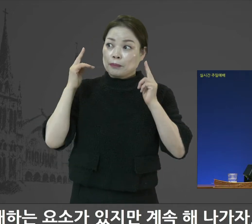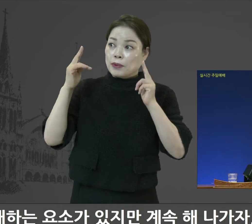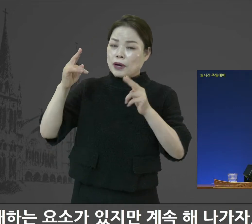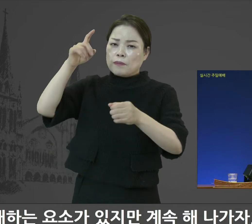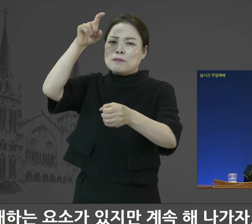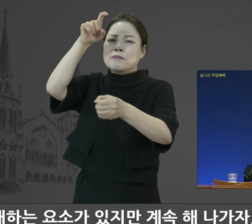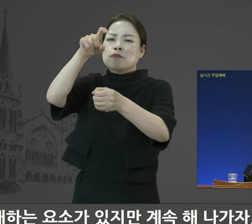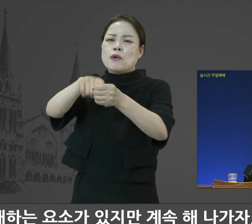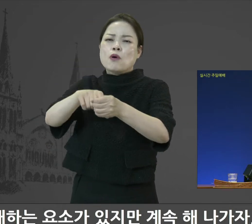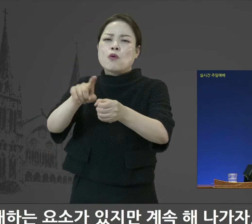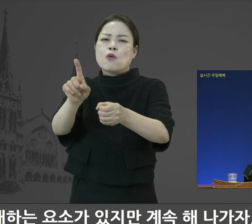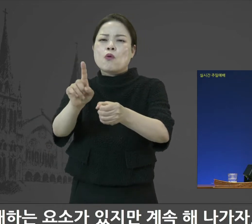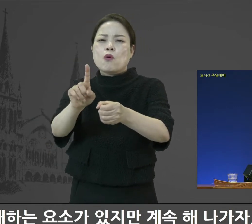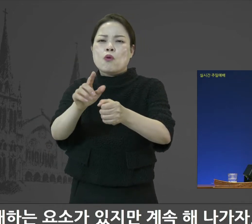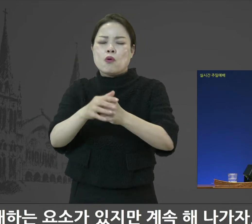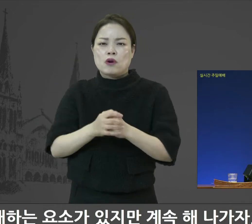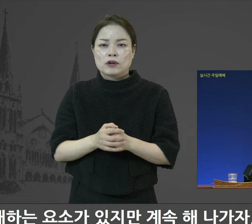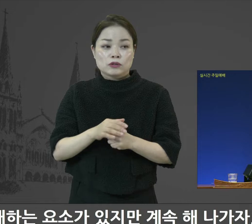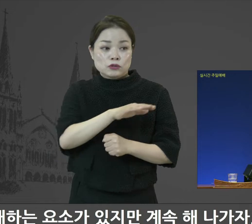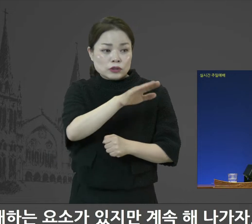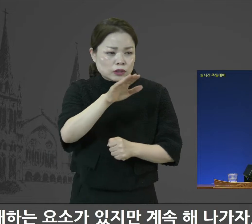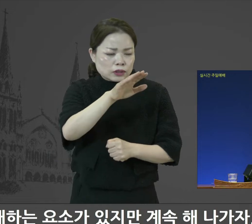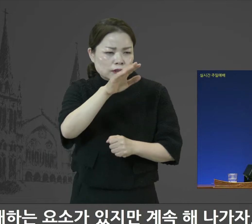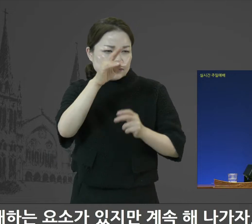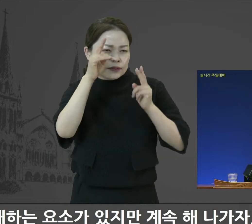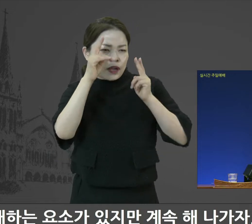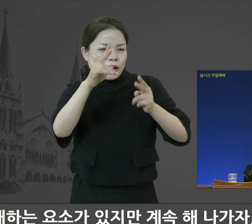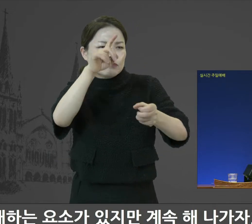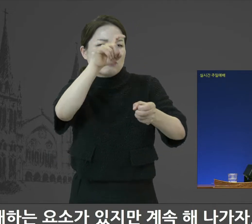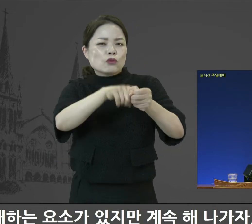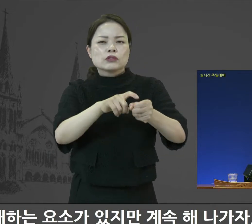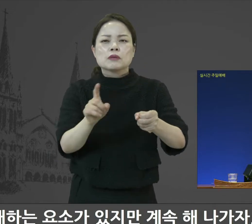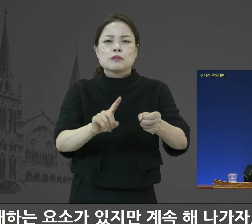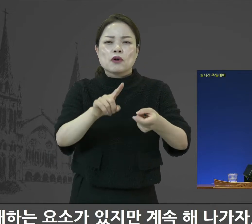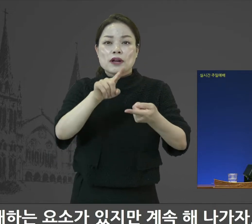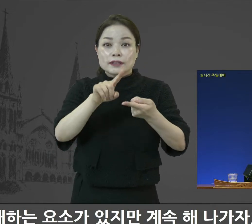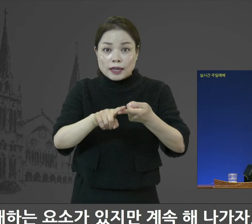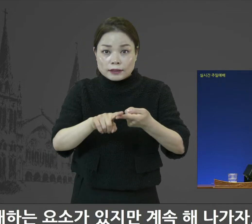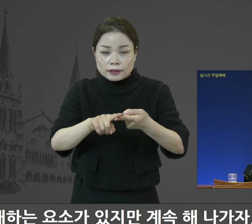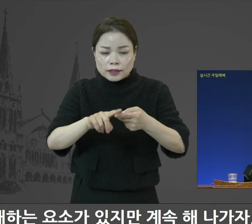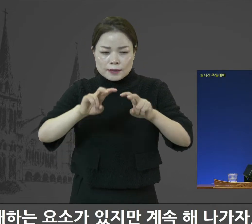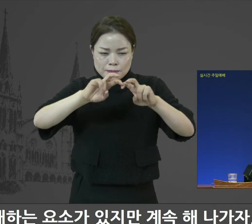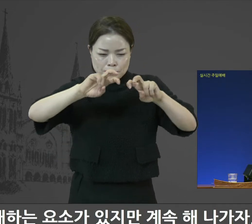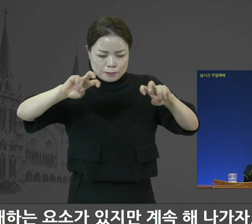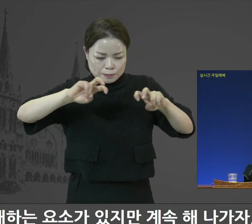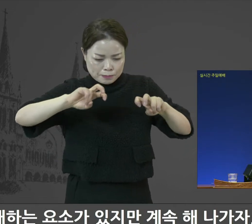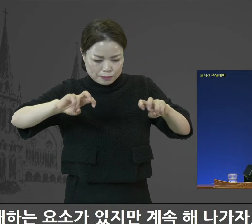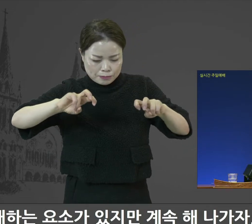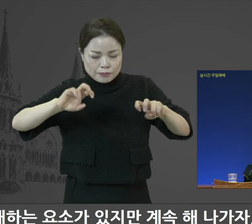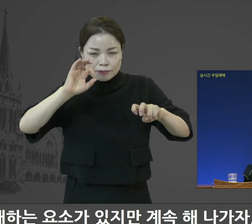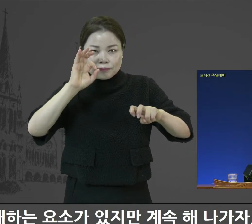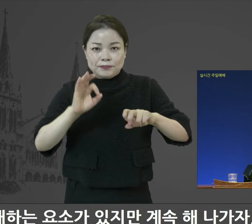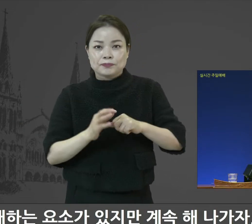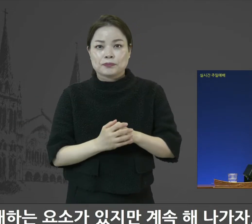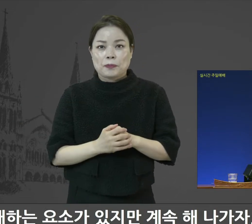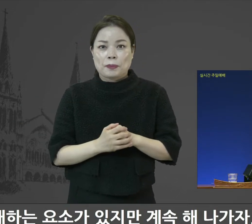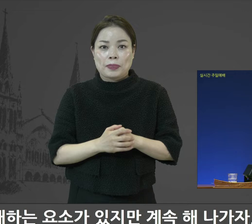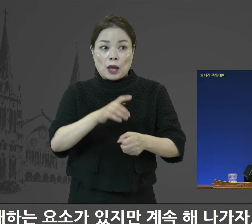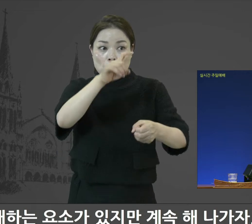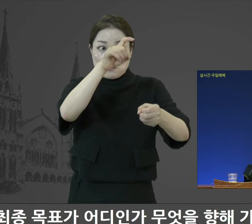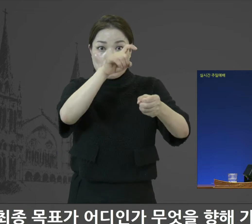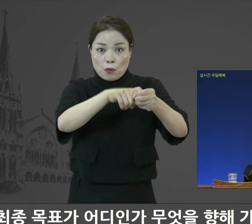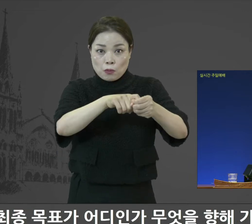최종 목표가 어디인가, 우리는 무엇을 향하여 가고 있는가, 이것을 살펴봐야 되는 것이죠. 목표를